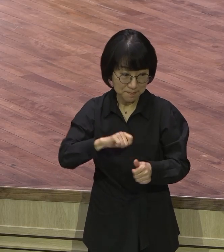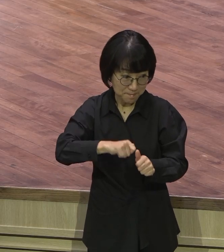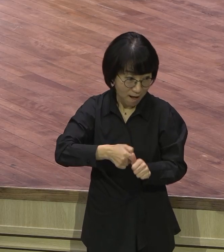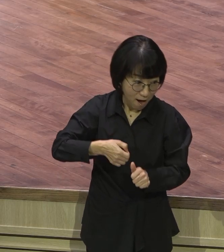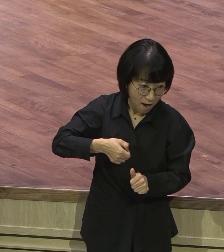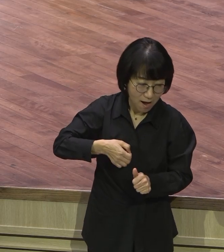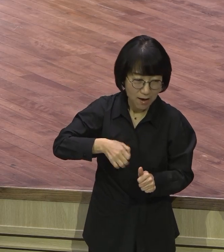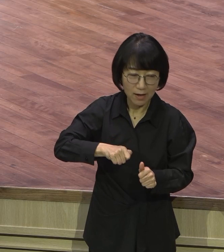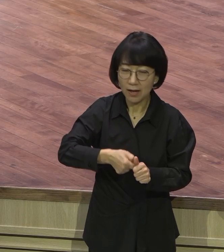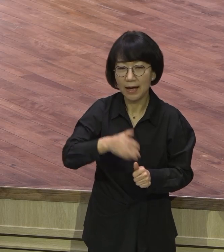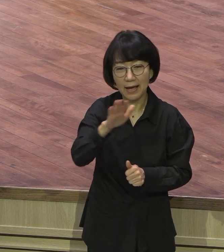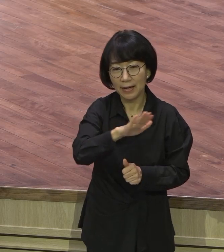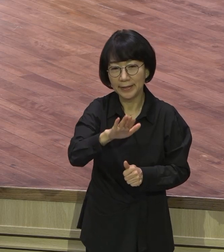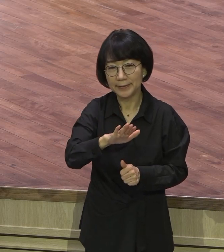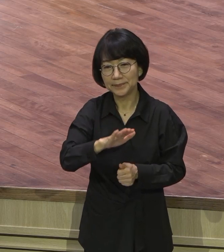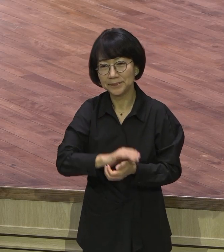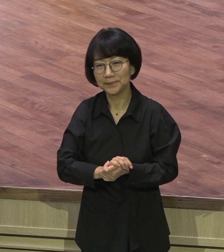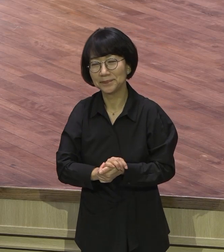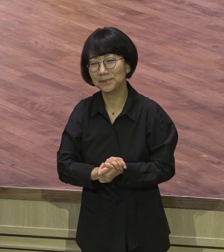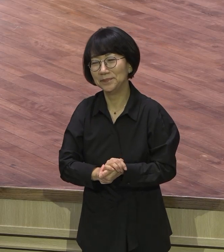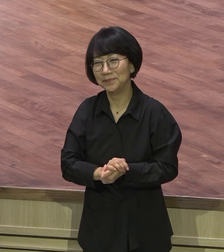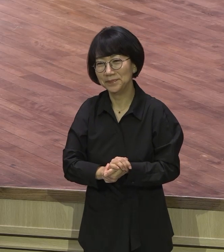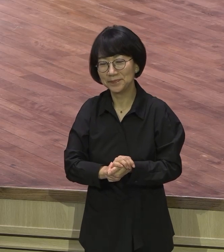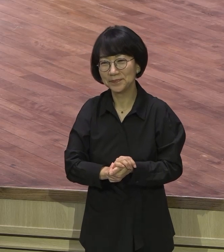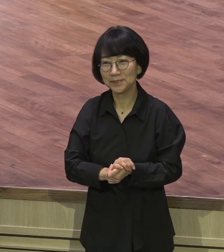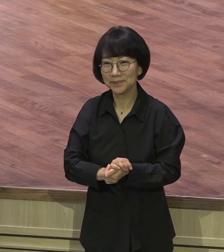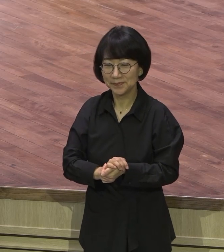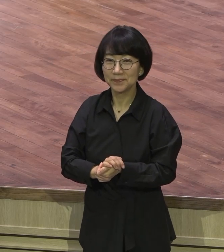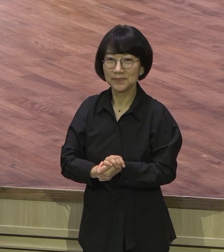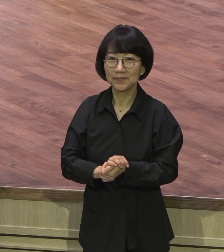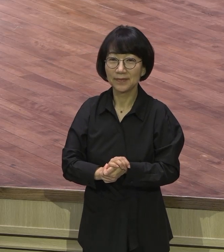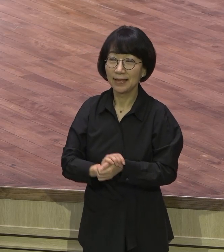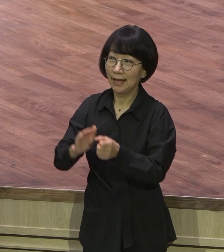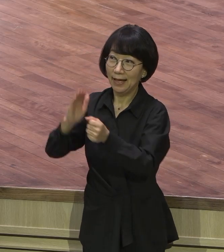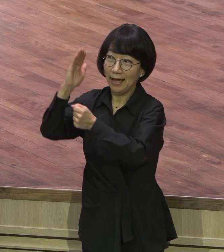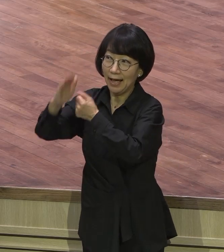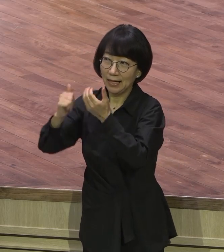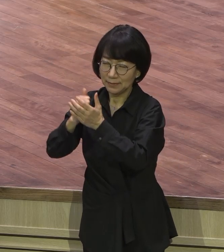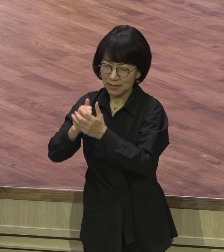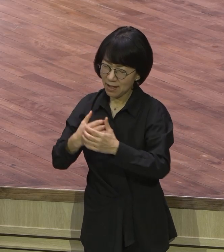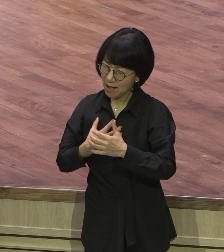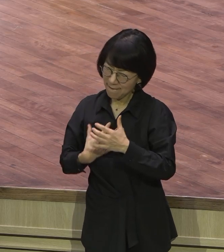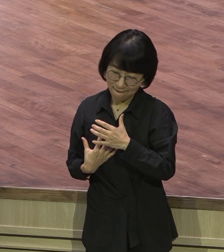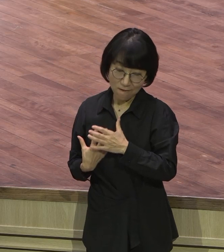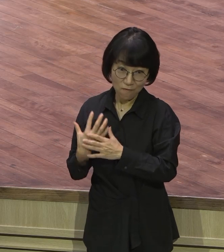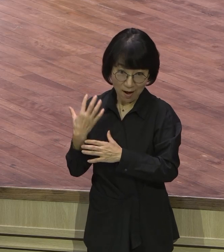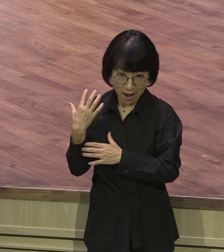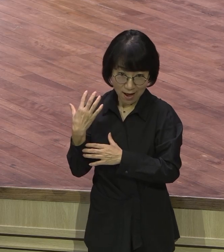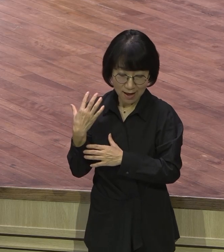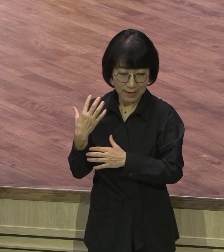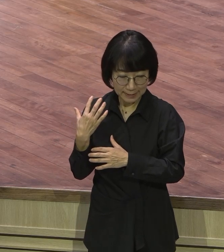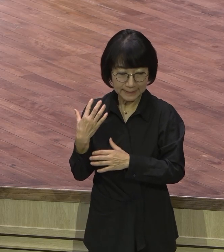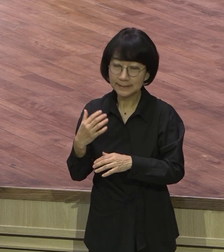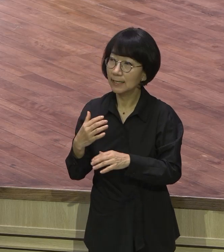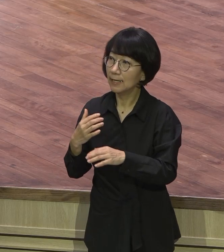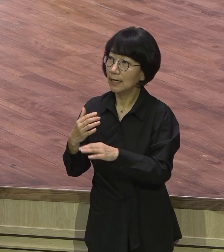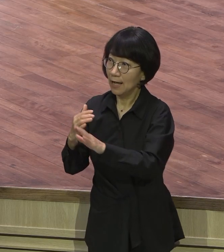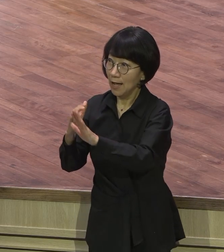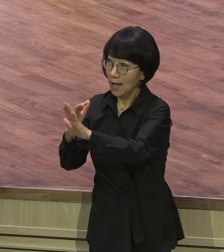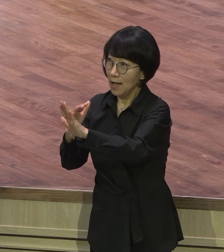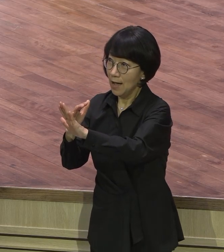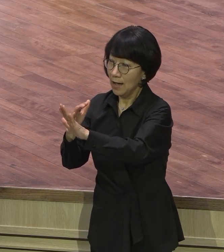않았다라는 거예요. 하나님은 직접적인 진노를 피하게 된 후에 적시 산에서 내로운